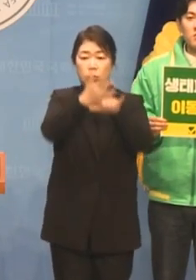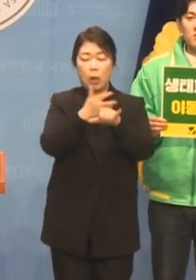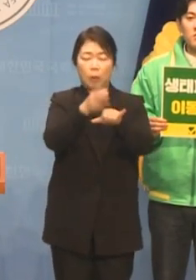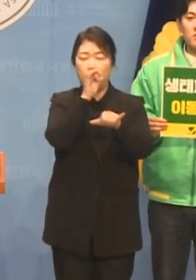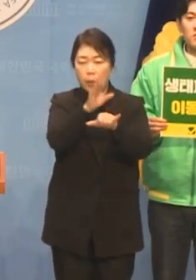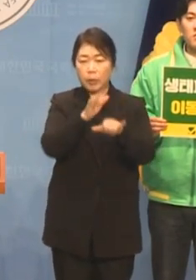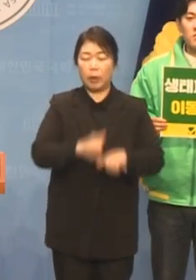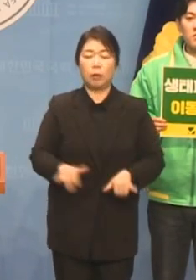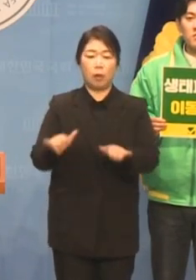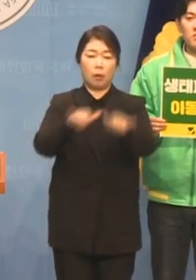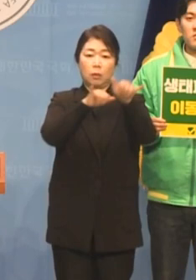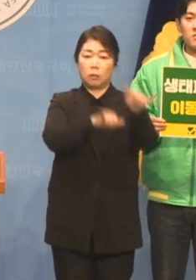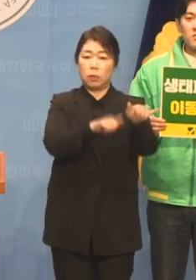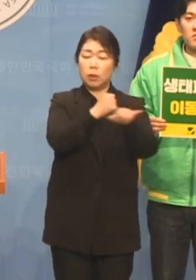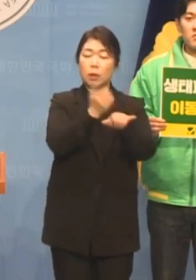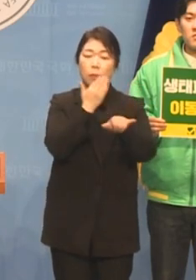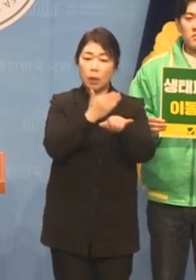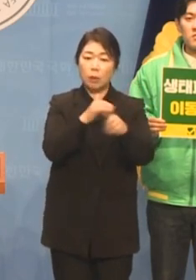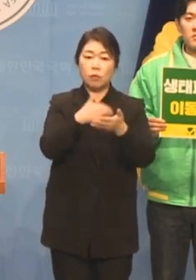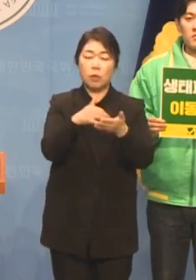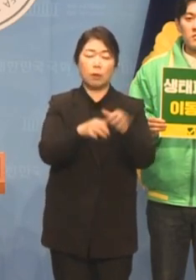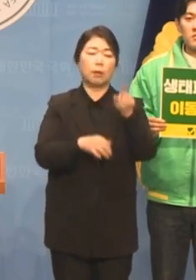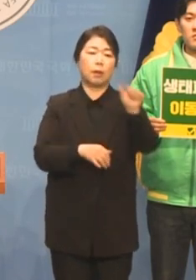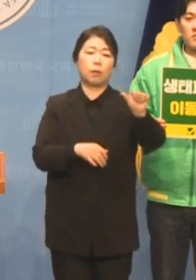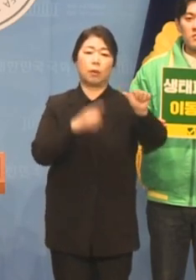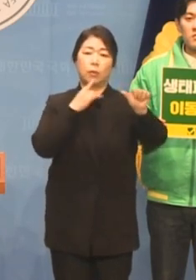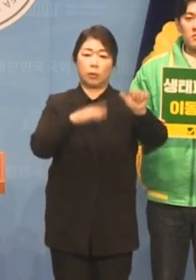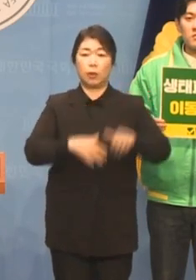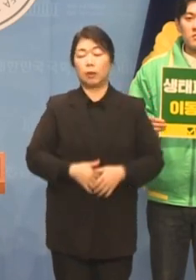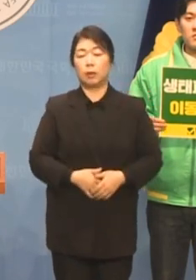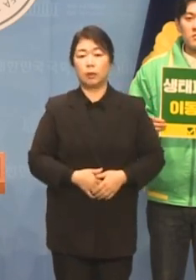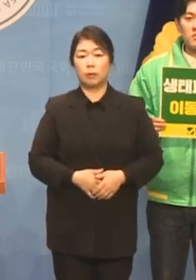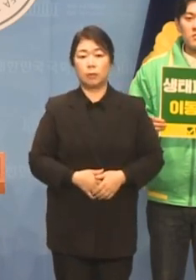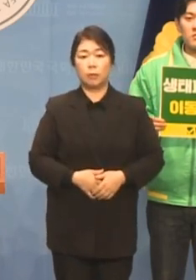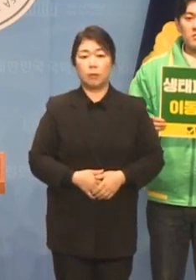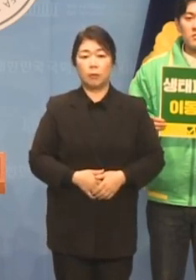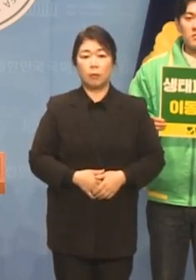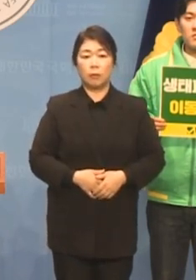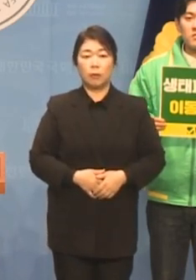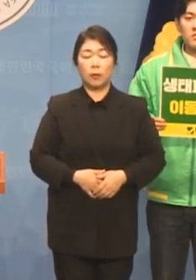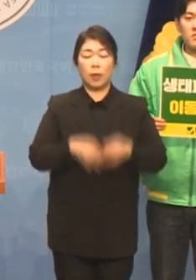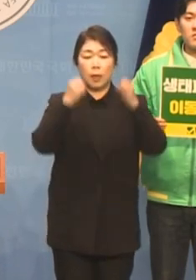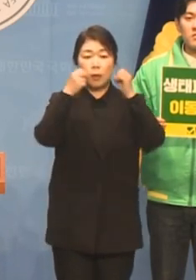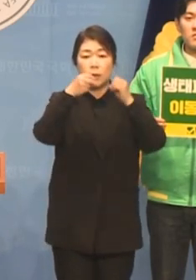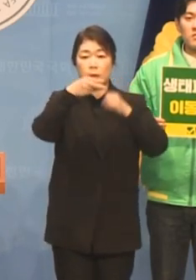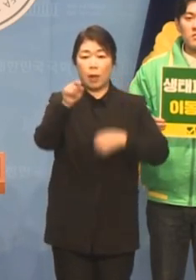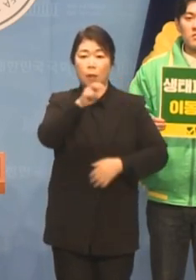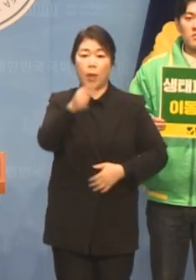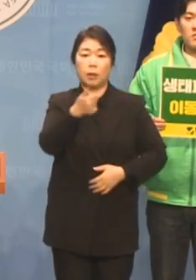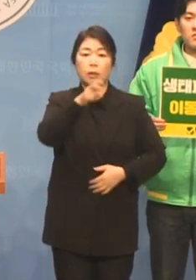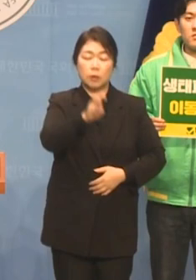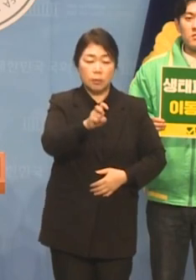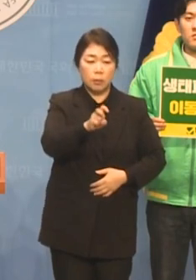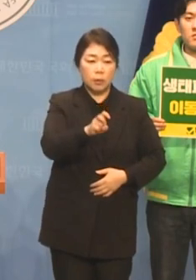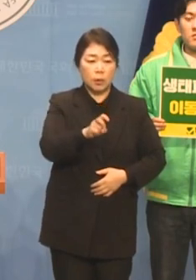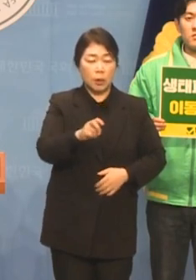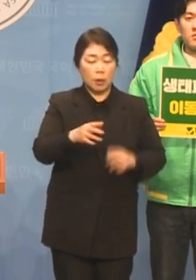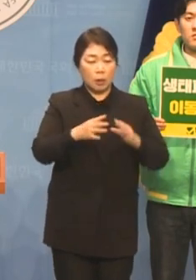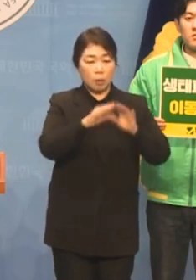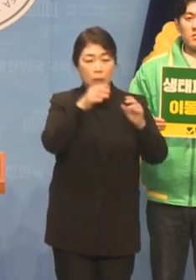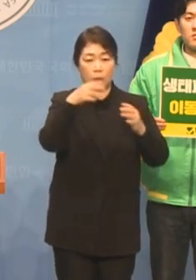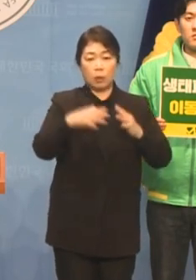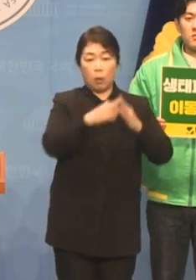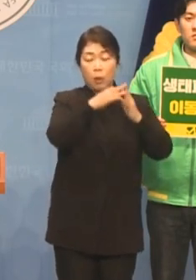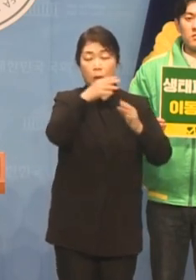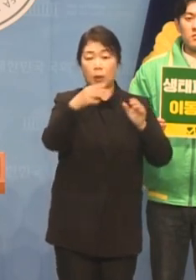있는 주기장 수는 고작 다섯 개에 불과합니다 세만금 신공항 사업 부지인 수라 갯벌과 인근